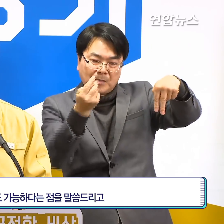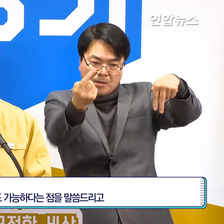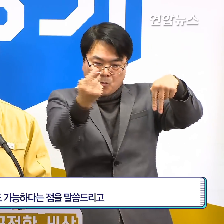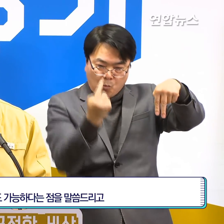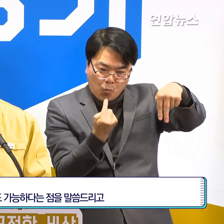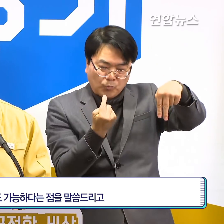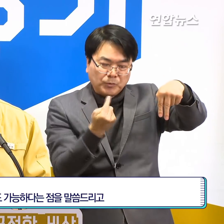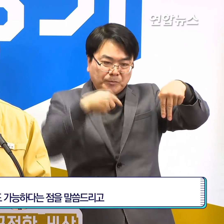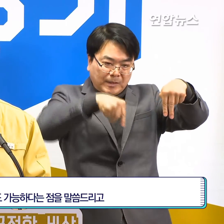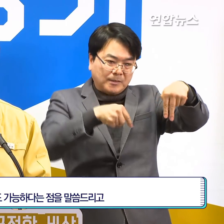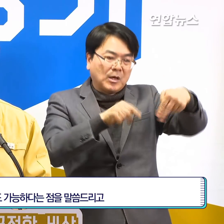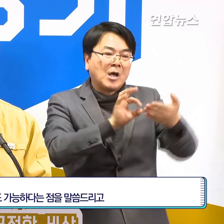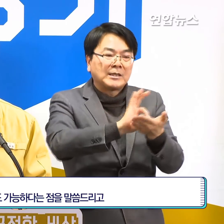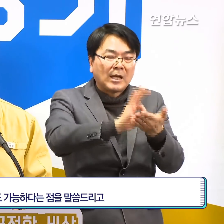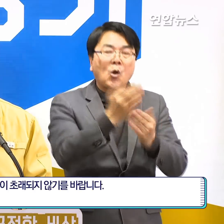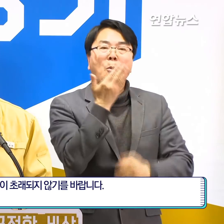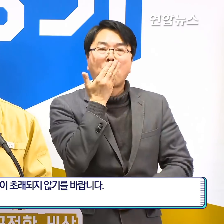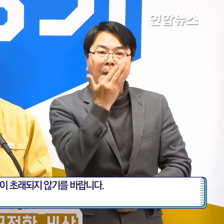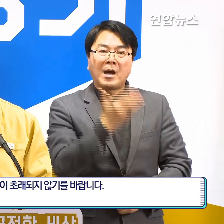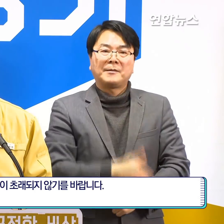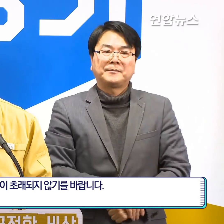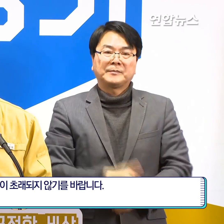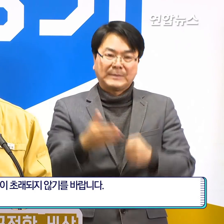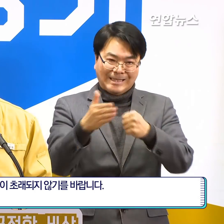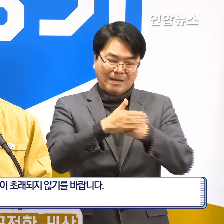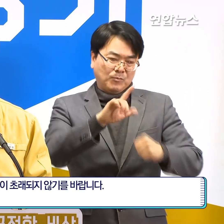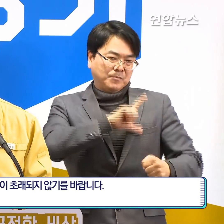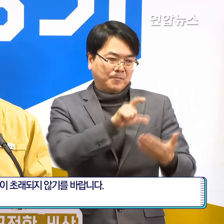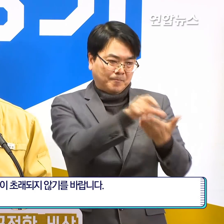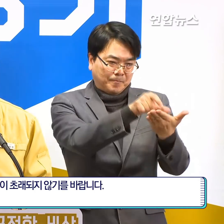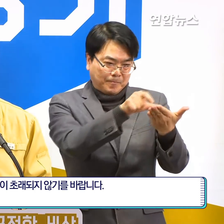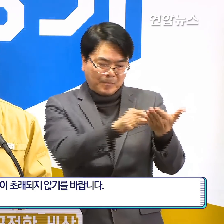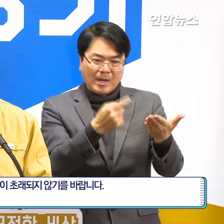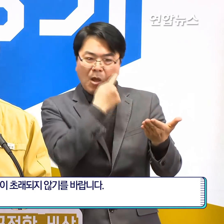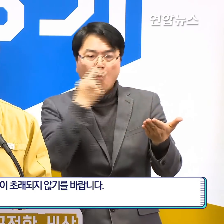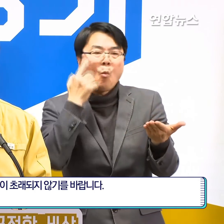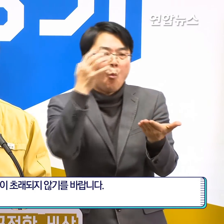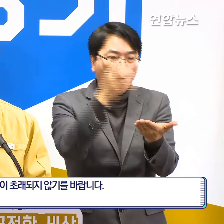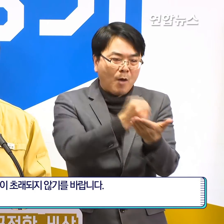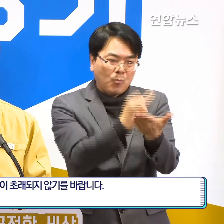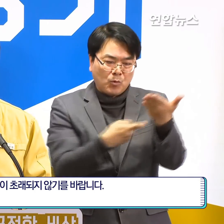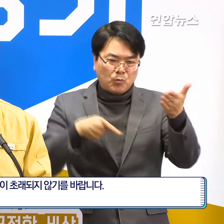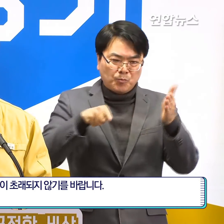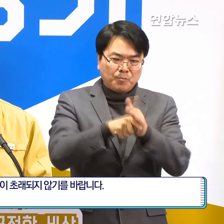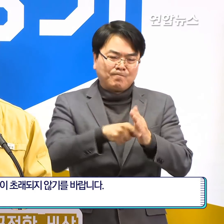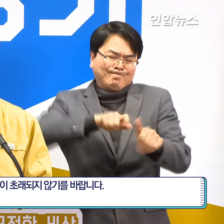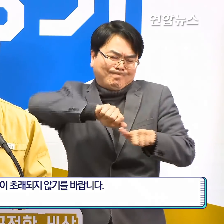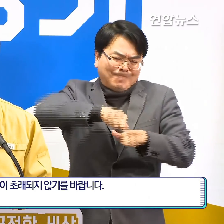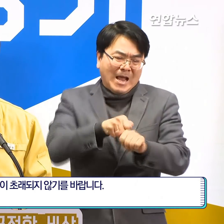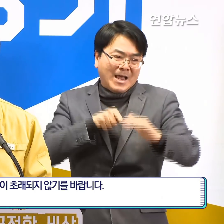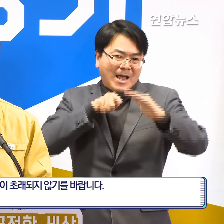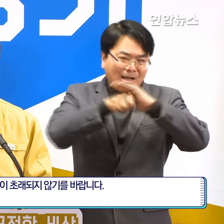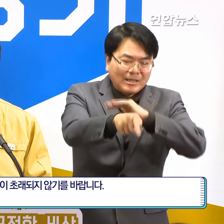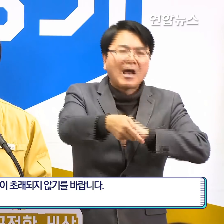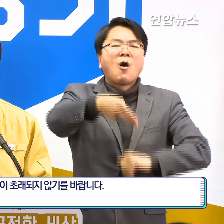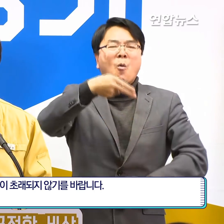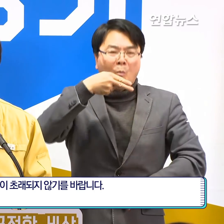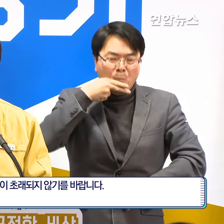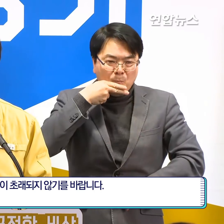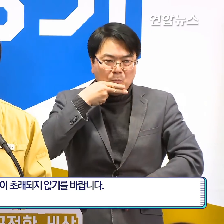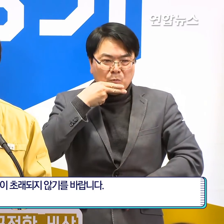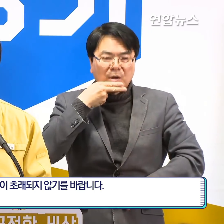점을 말씀드리고, 명단 확보를 위한 강제 조치에 나아가는 상황이 초래되지